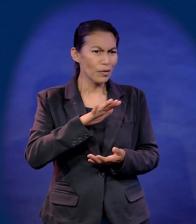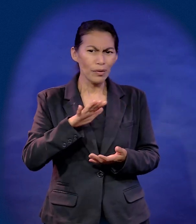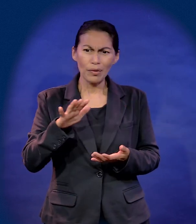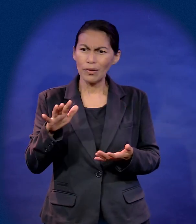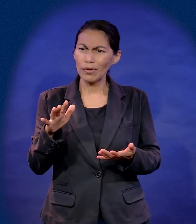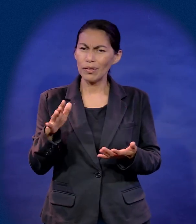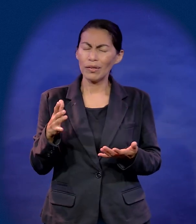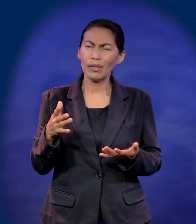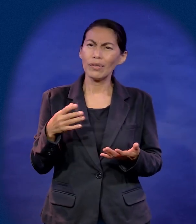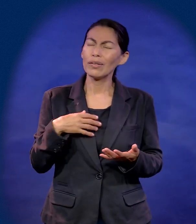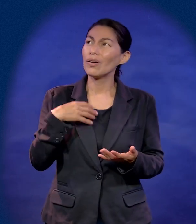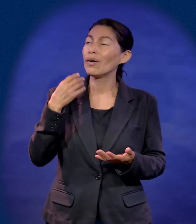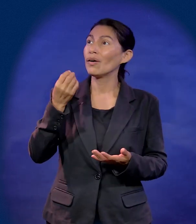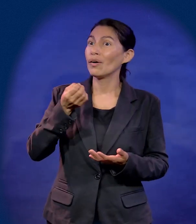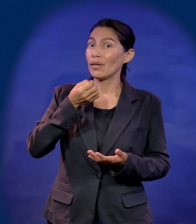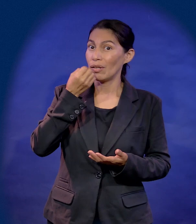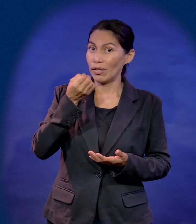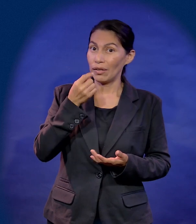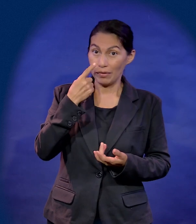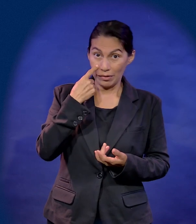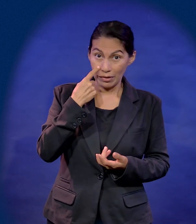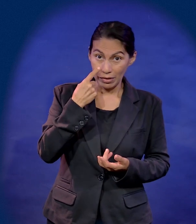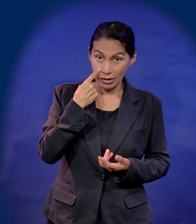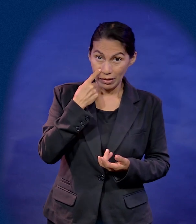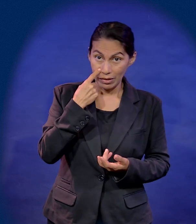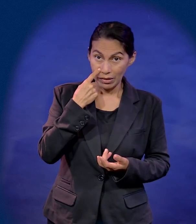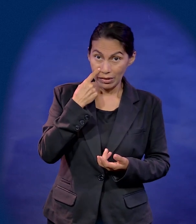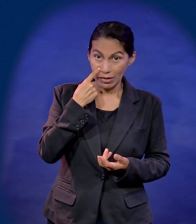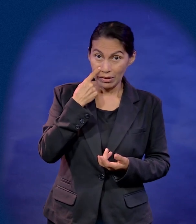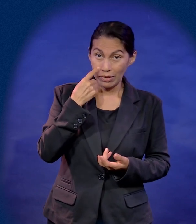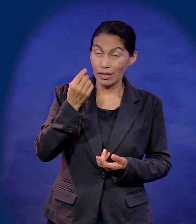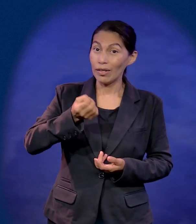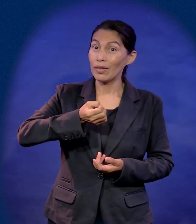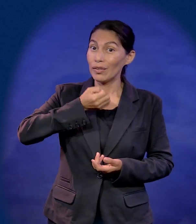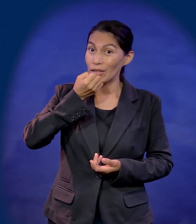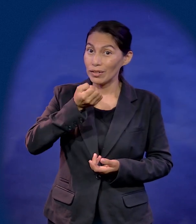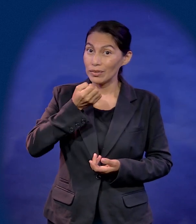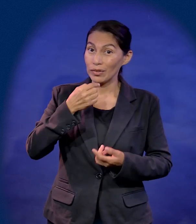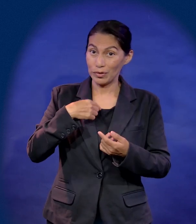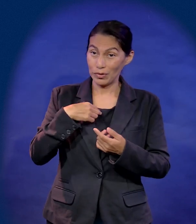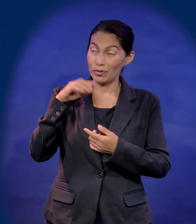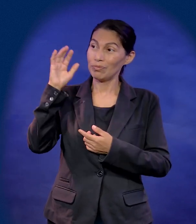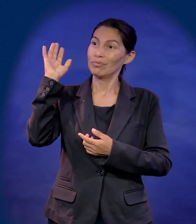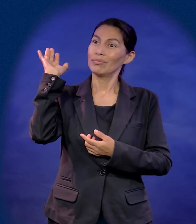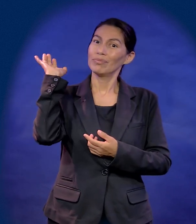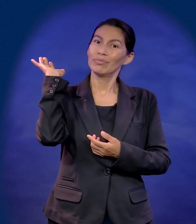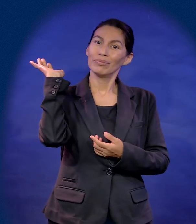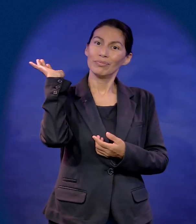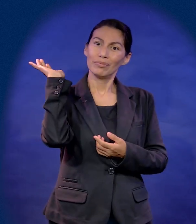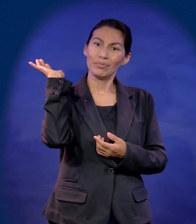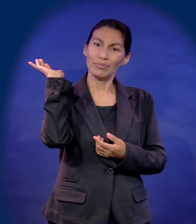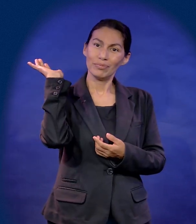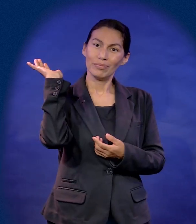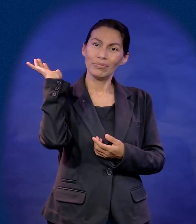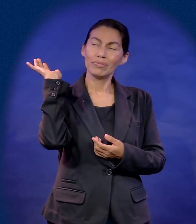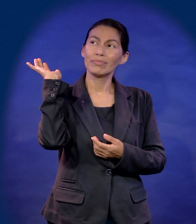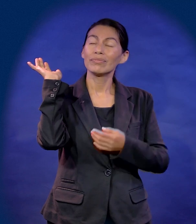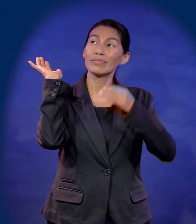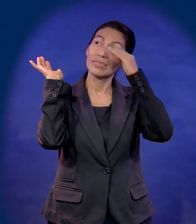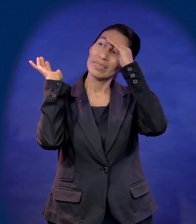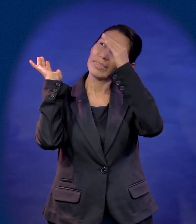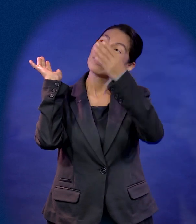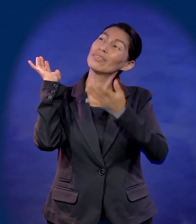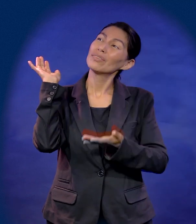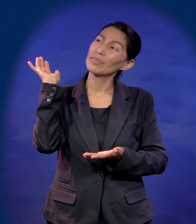Keila, toda la fiesta, la mantelería. Y yo le dije al Señor en oración, fíjate bien, en oración, con